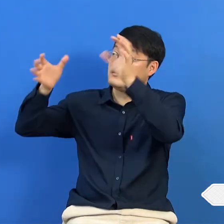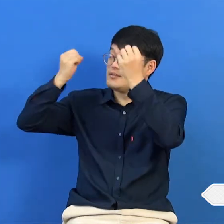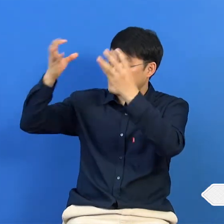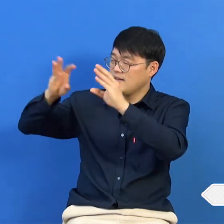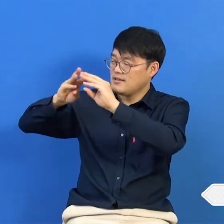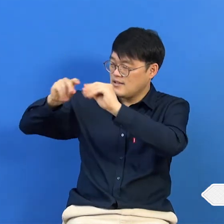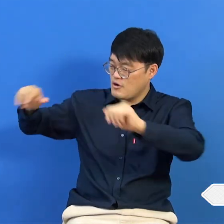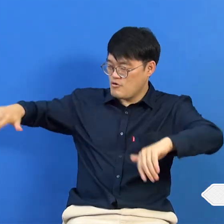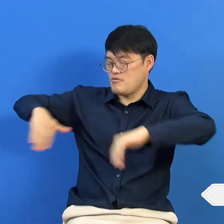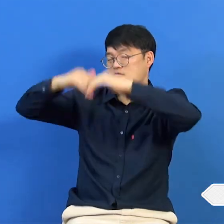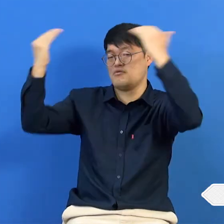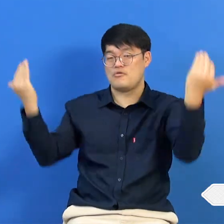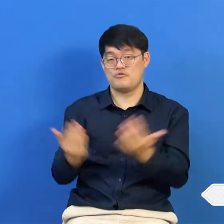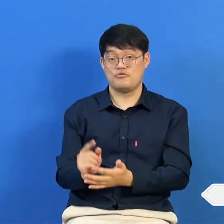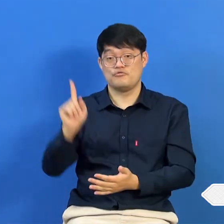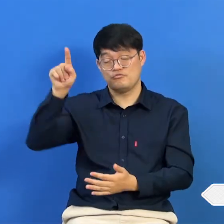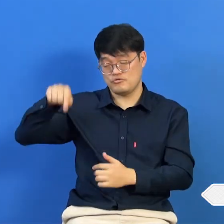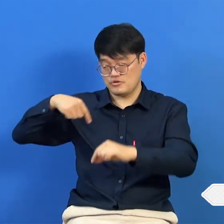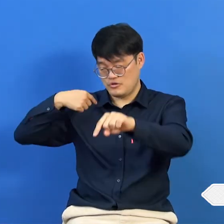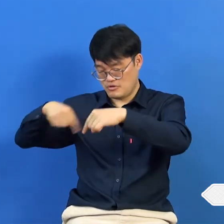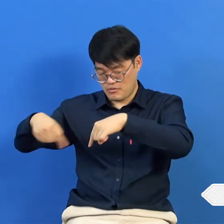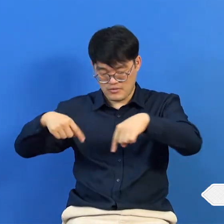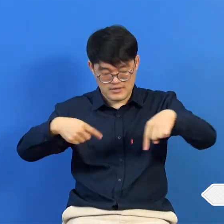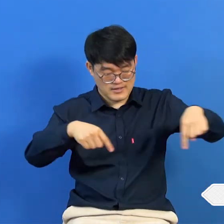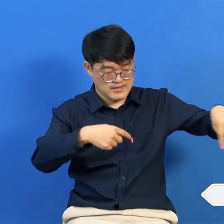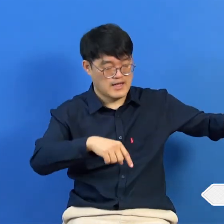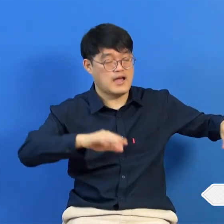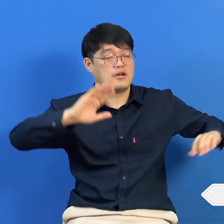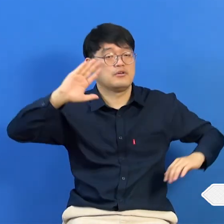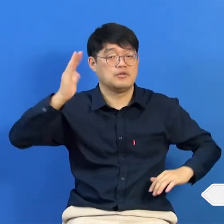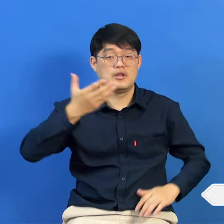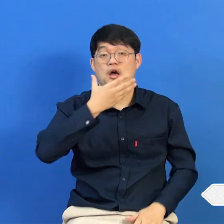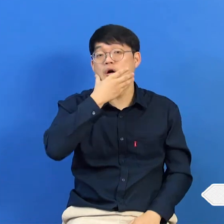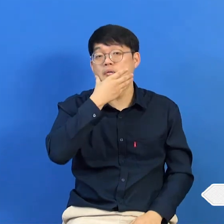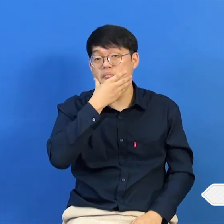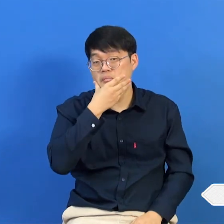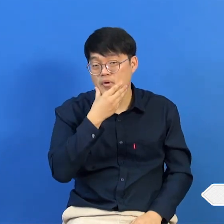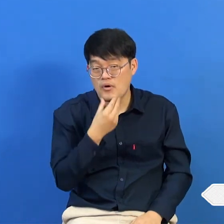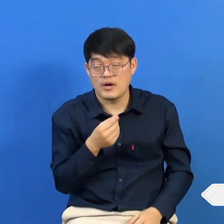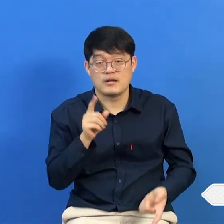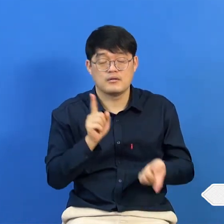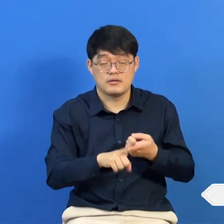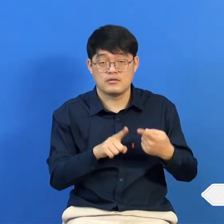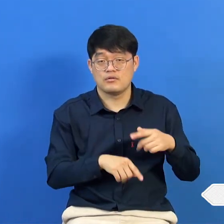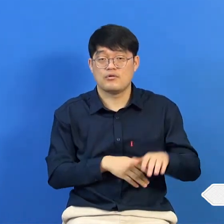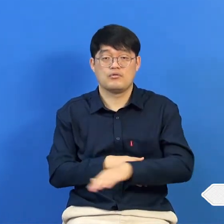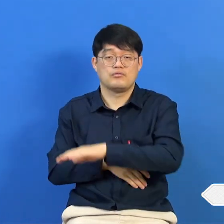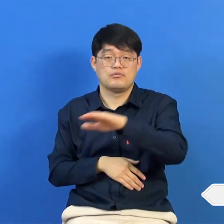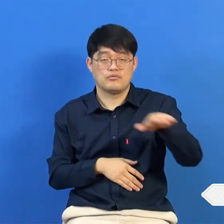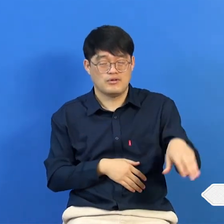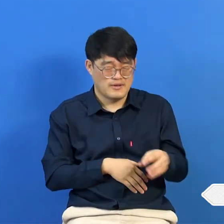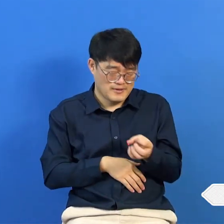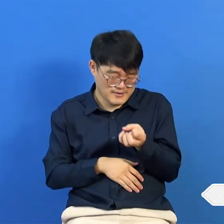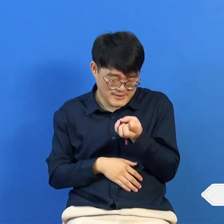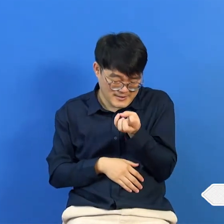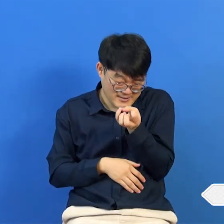우주를 통치하면서 살게 되는 그 복의 억만분의 1도 다 알지 못하고 있습니다.